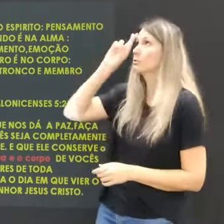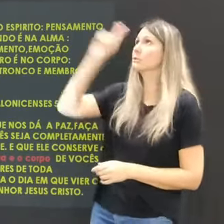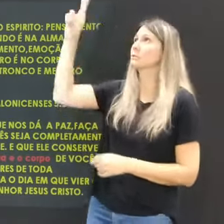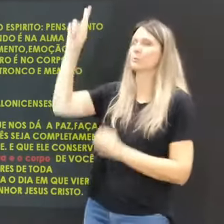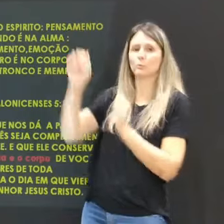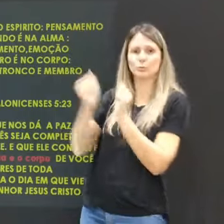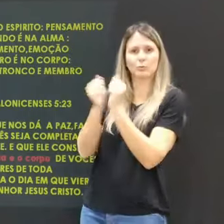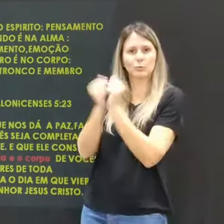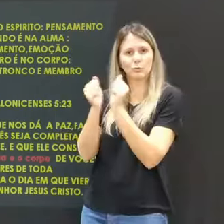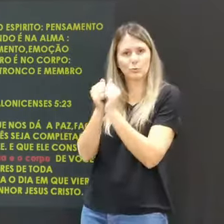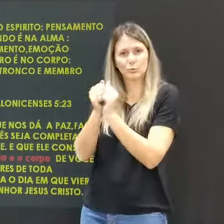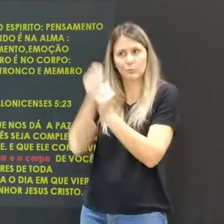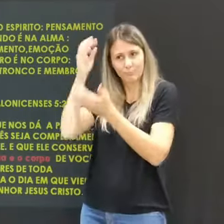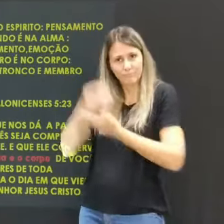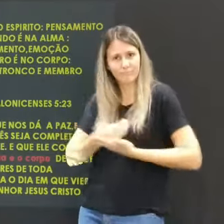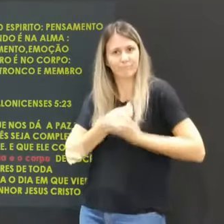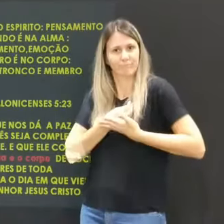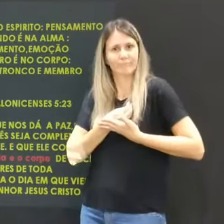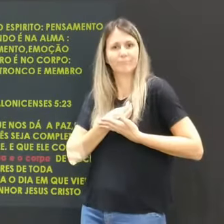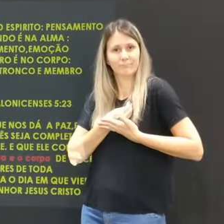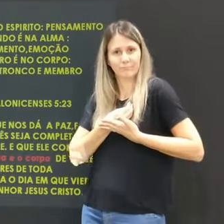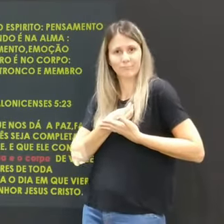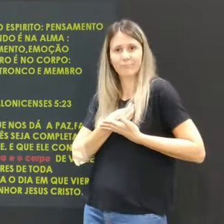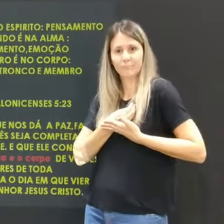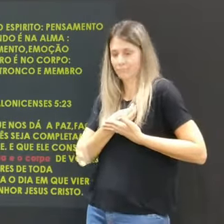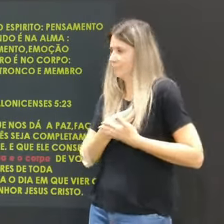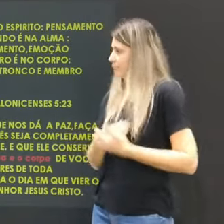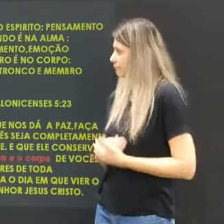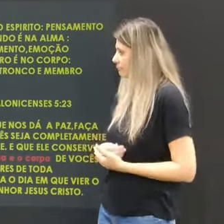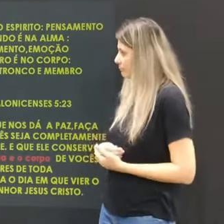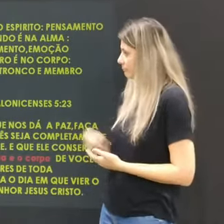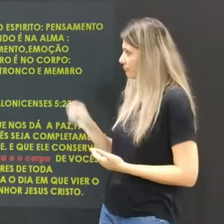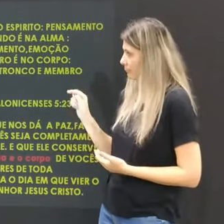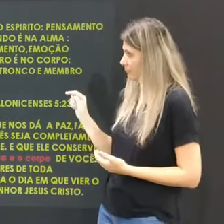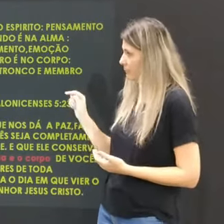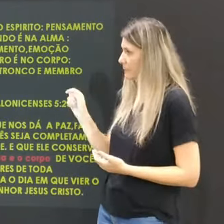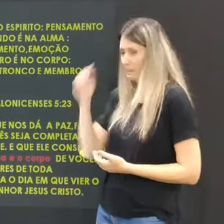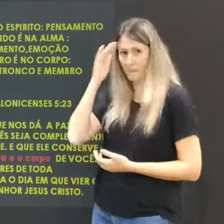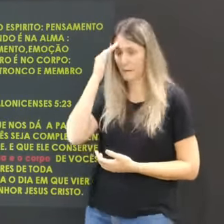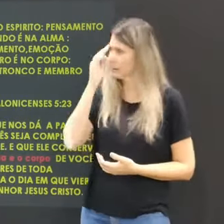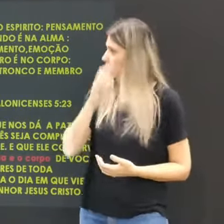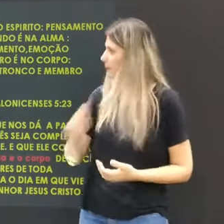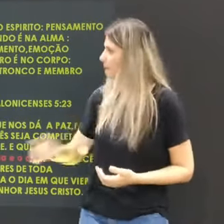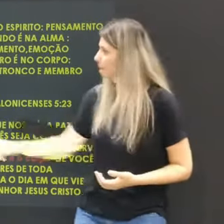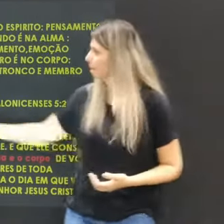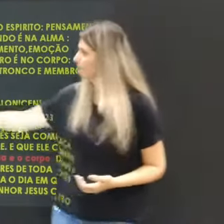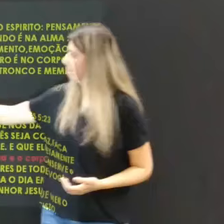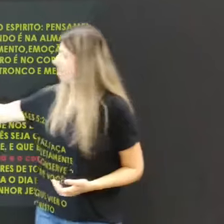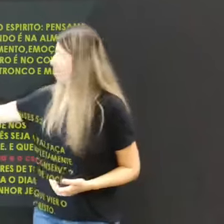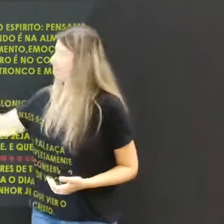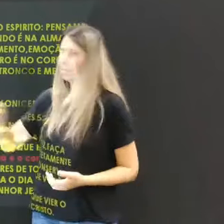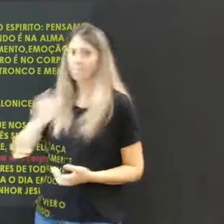O Senhor junto conosco através do seu espírito. Você consegue perceber